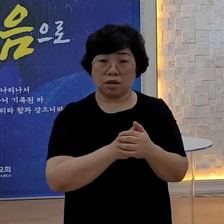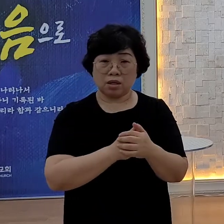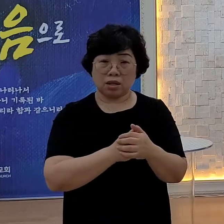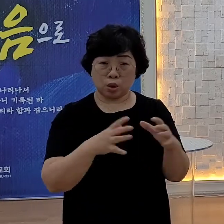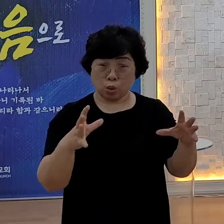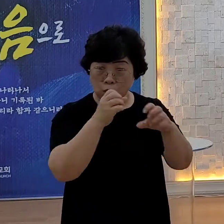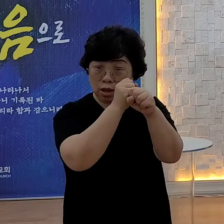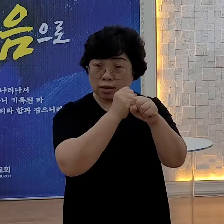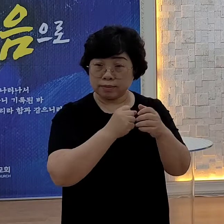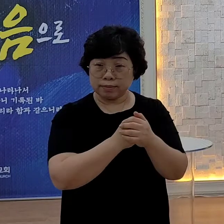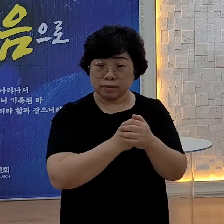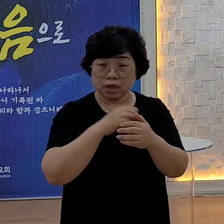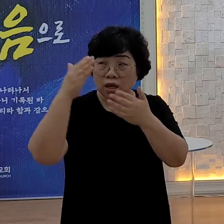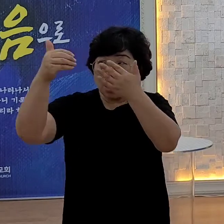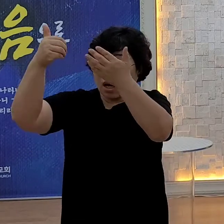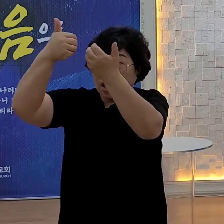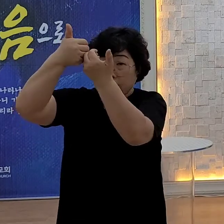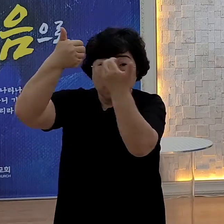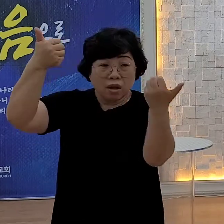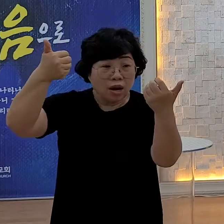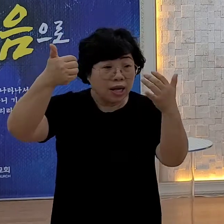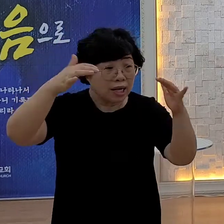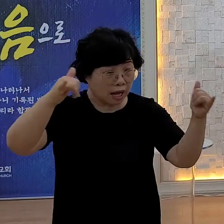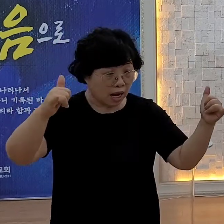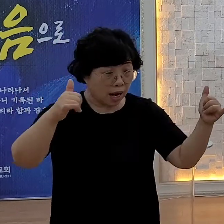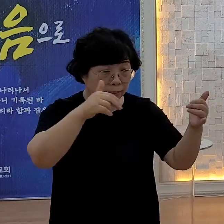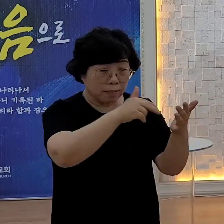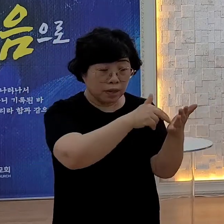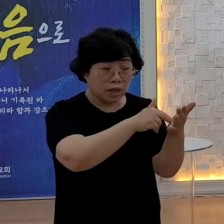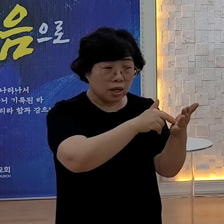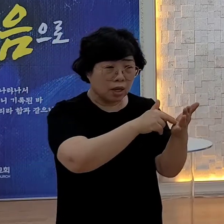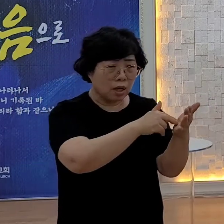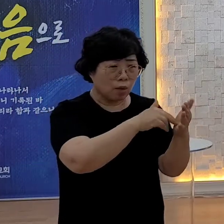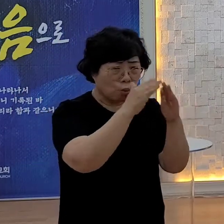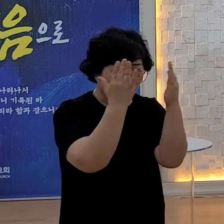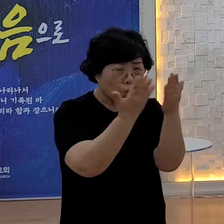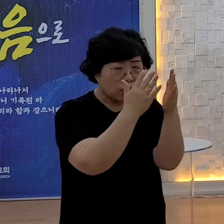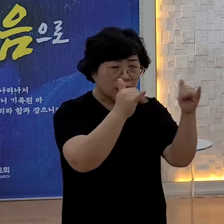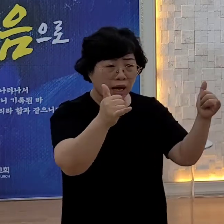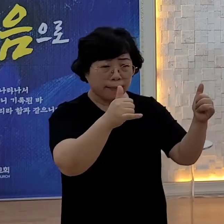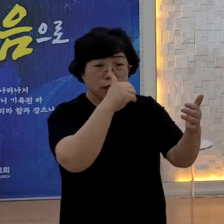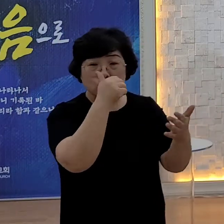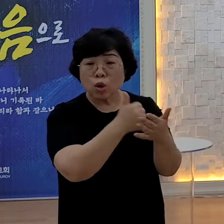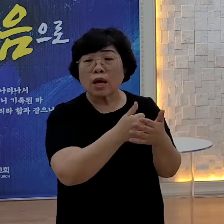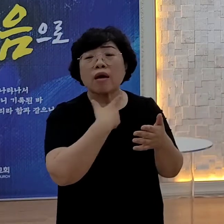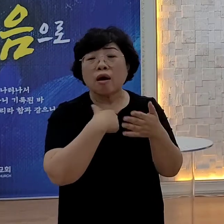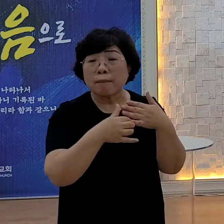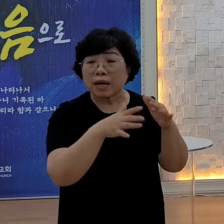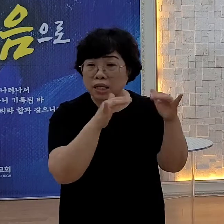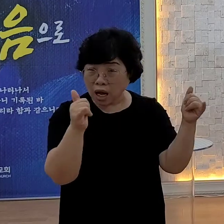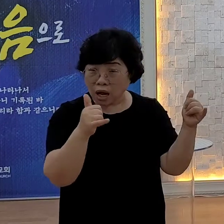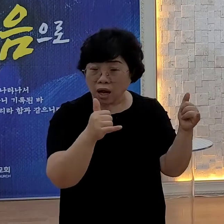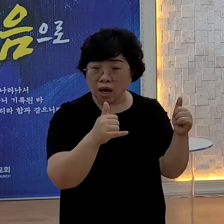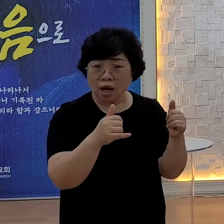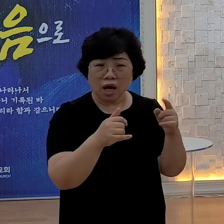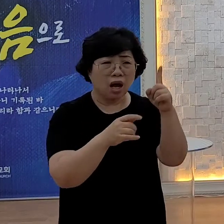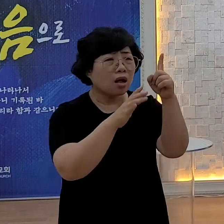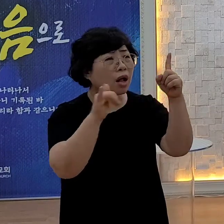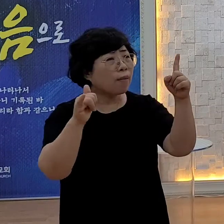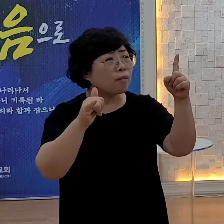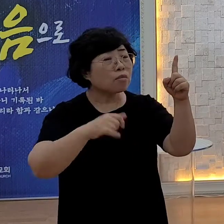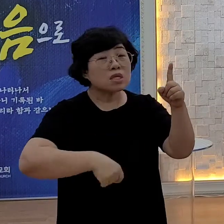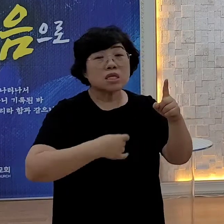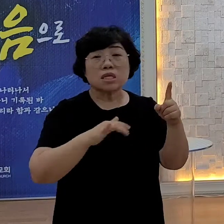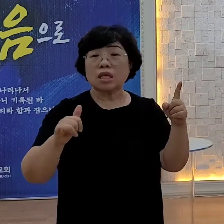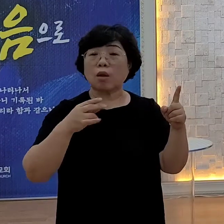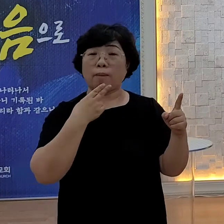그러니까 하나님을 떠난 인간은, 모든 인간은 다 죄를 범했다고 했죠. 한 사람도 의인이 없다라고